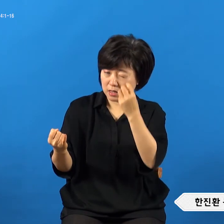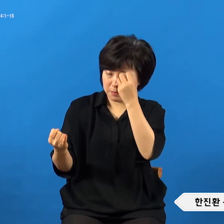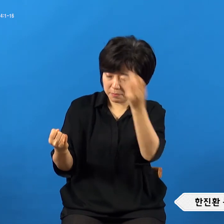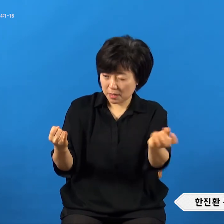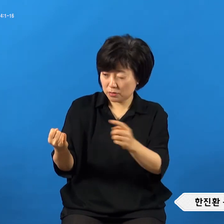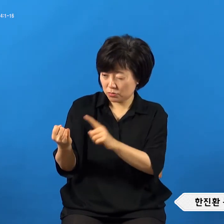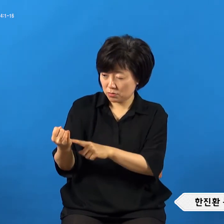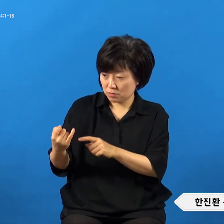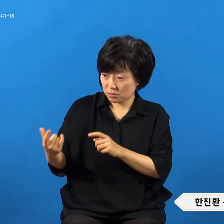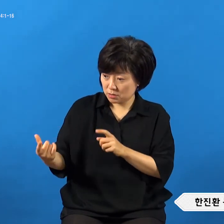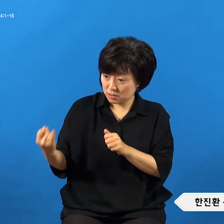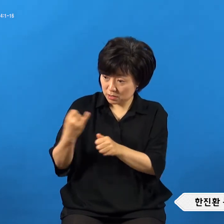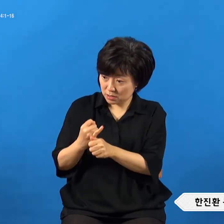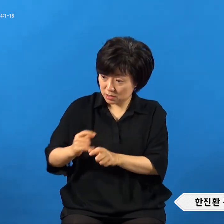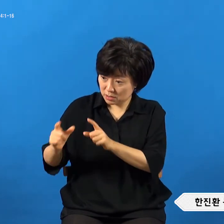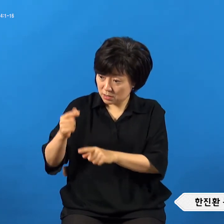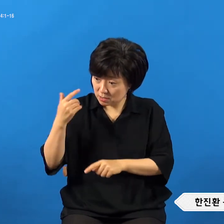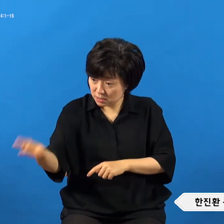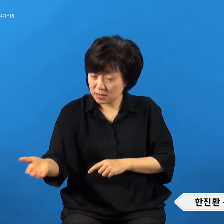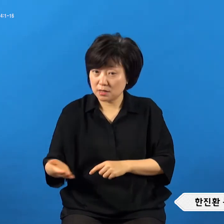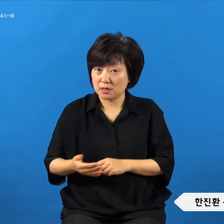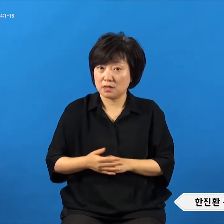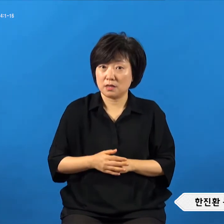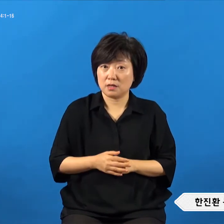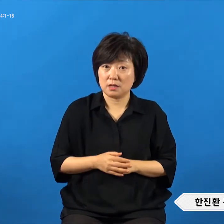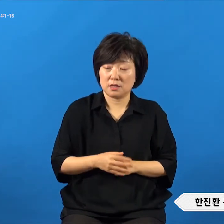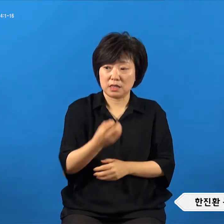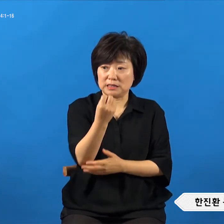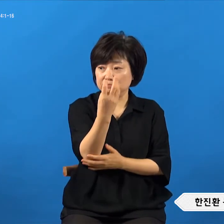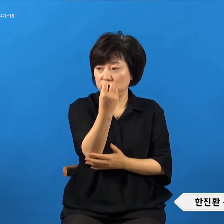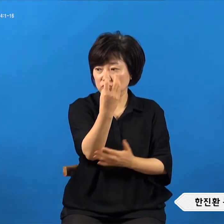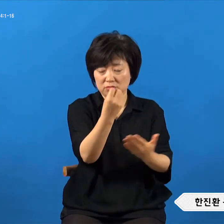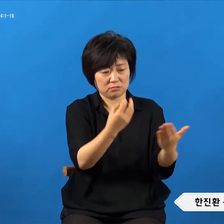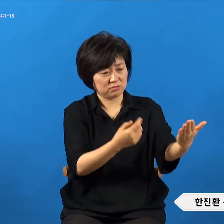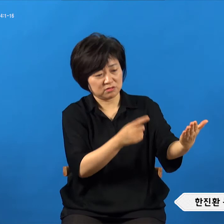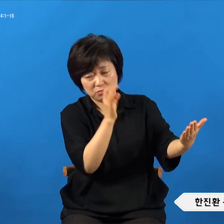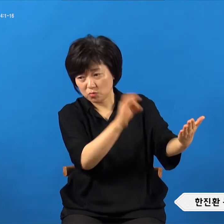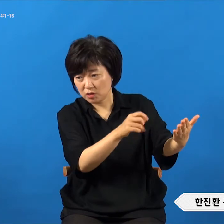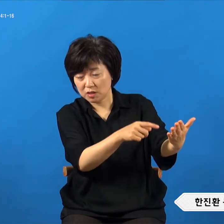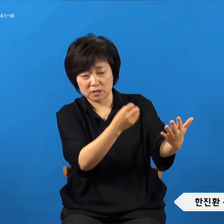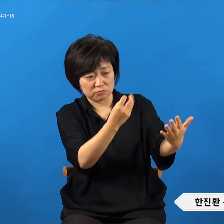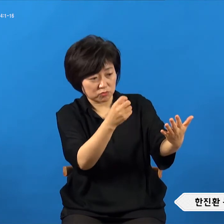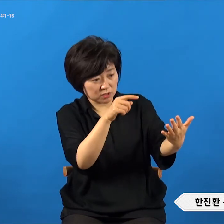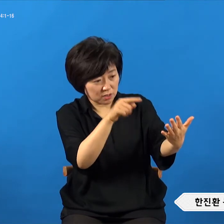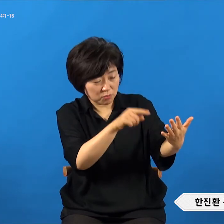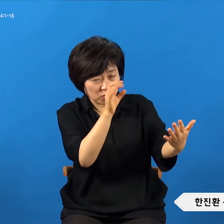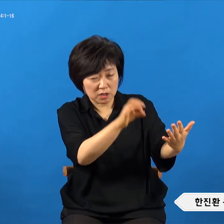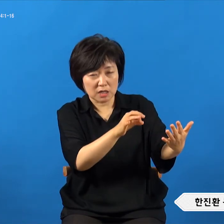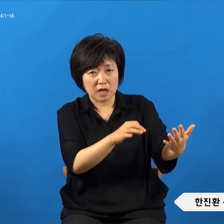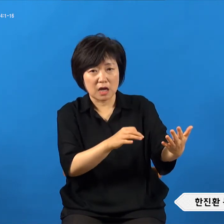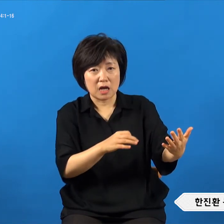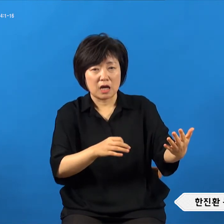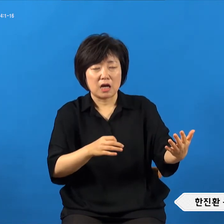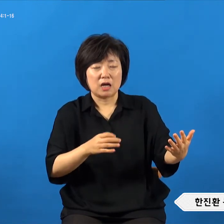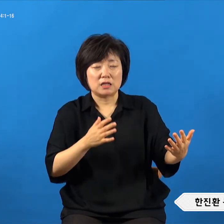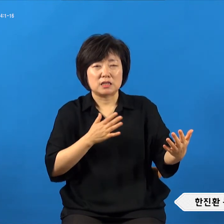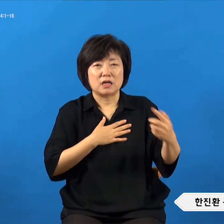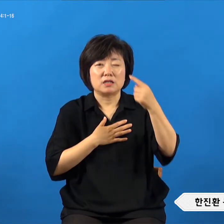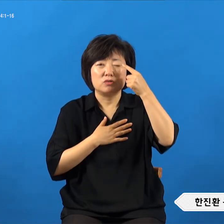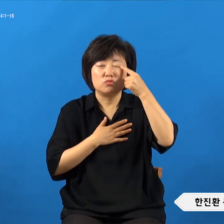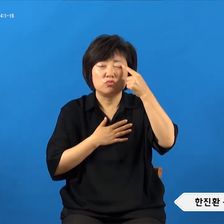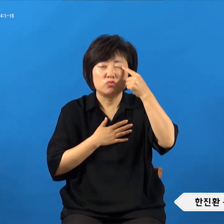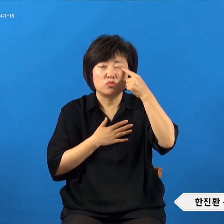살아주겠어? 그렇게 묻습니다. 그러면서 신문을 하나 펼쳐 보이는데 거기에 어느 기관에서 장기를